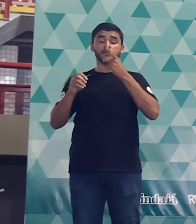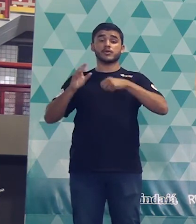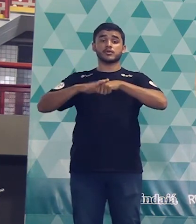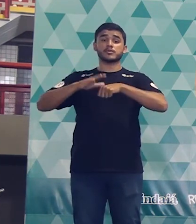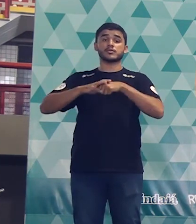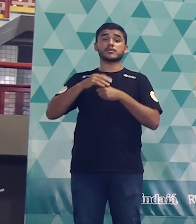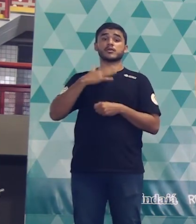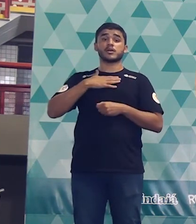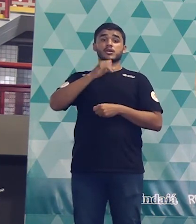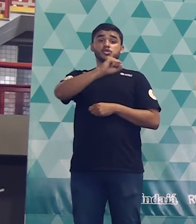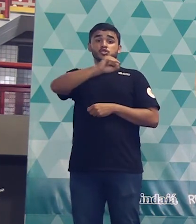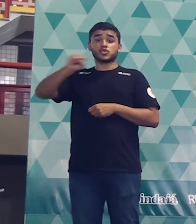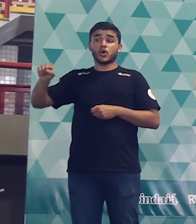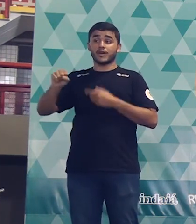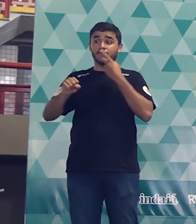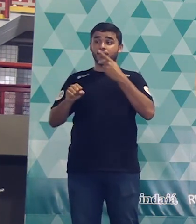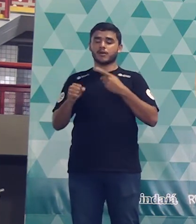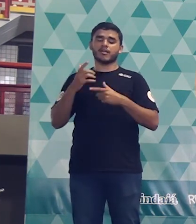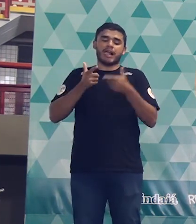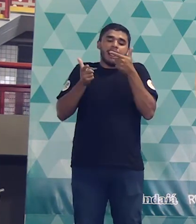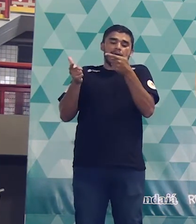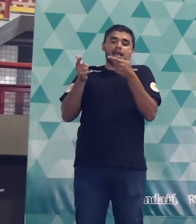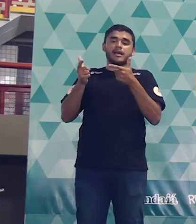Duas cobras altamente peçonhentas.